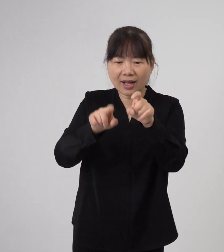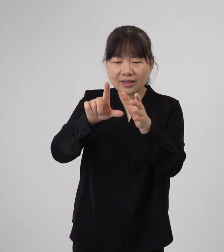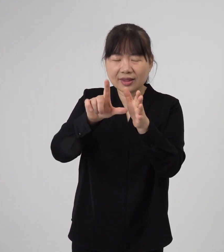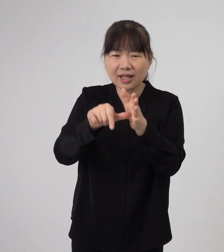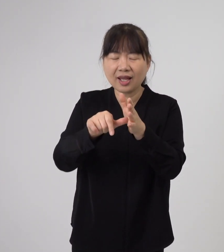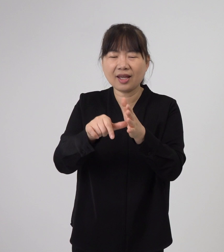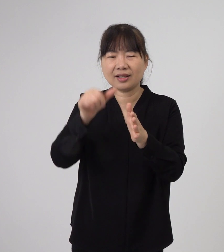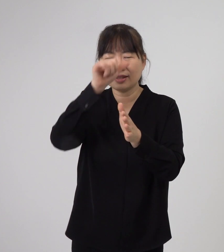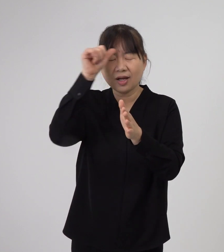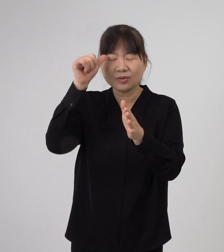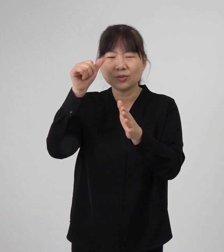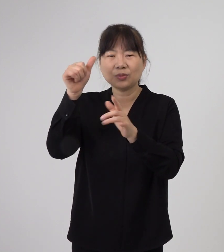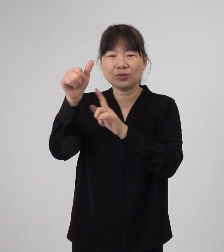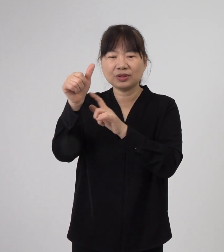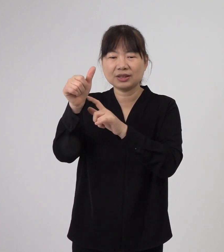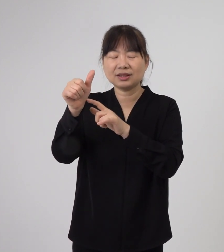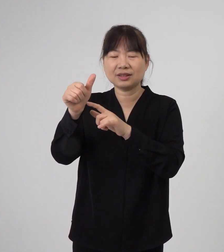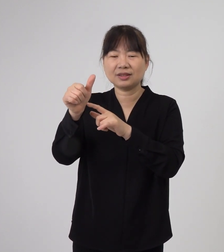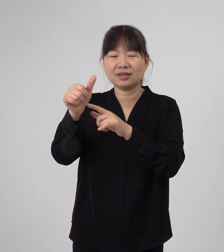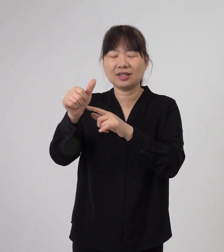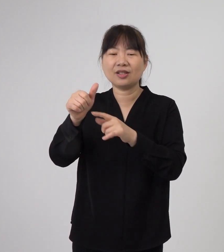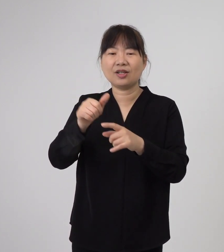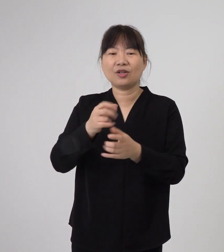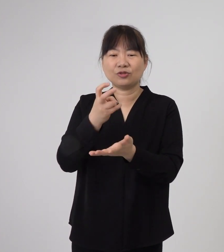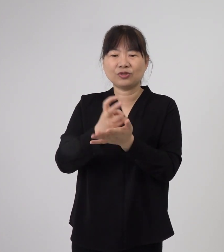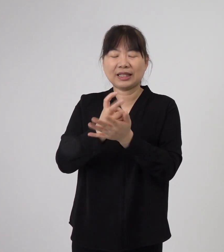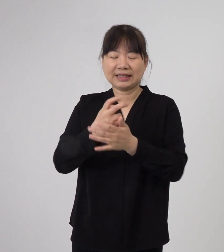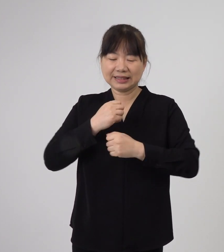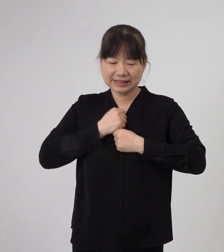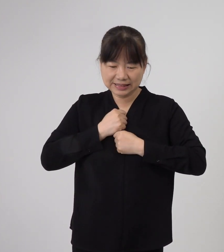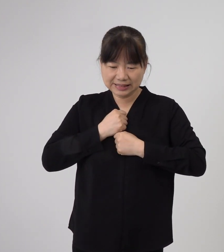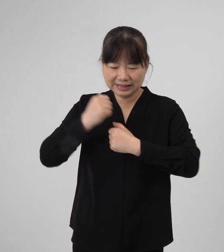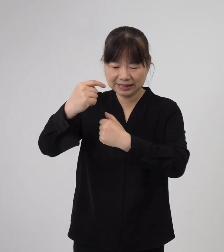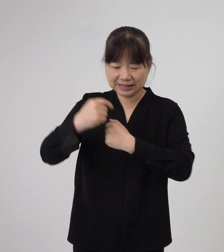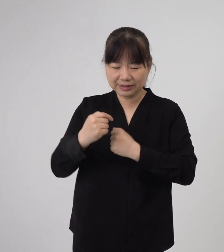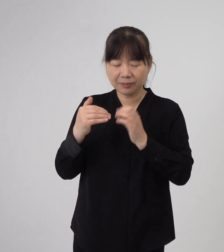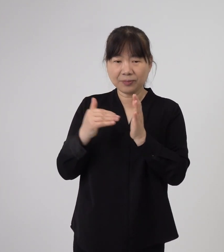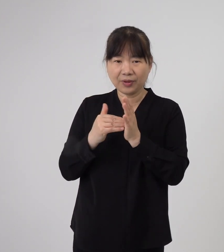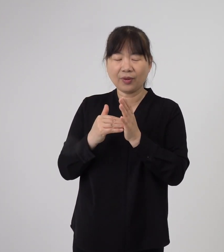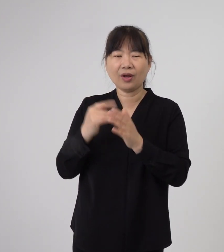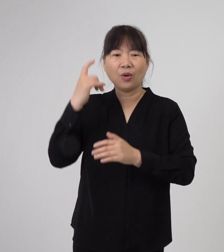하니, 이거 유대인들이니까 예루살렘에 그 내려온